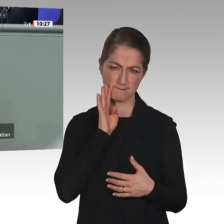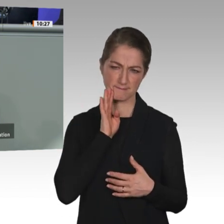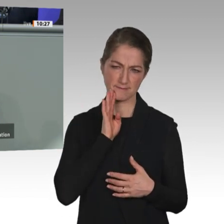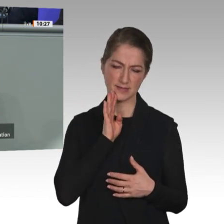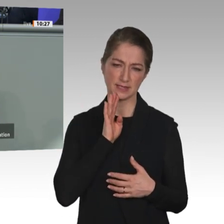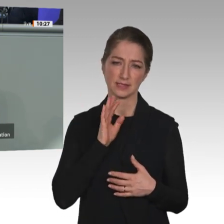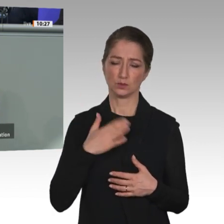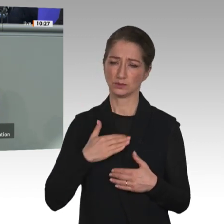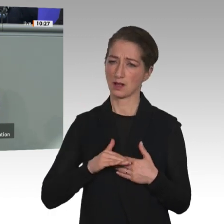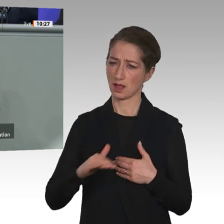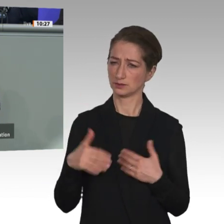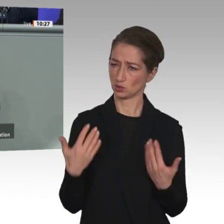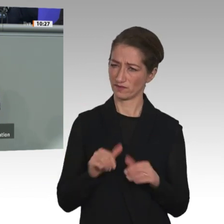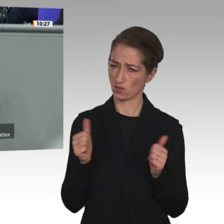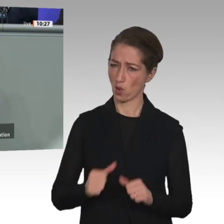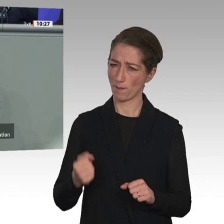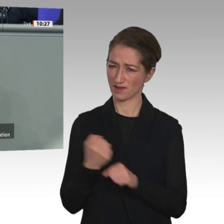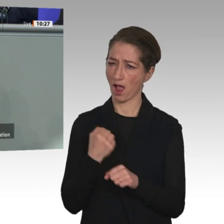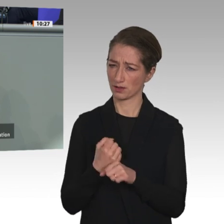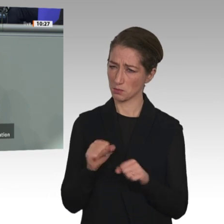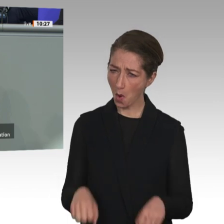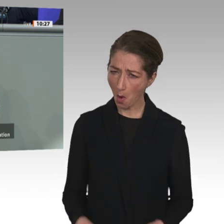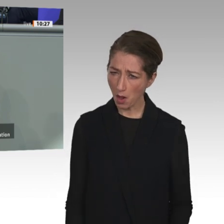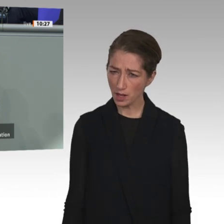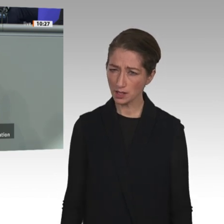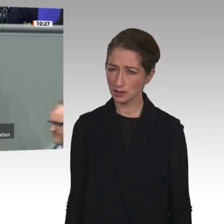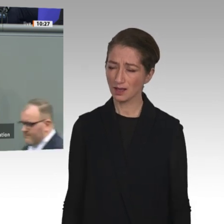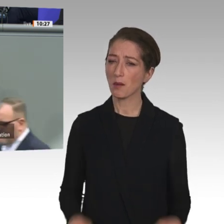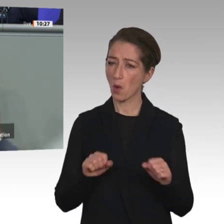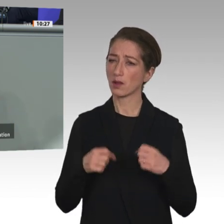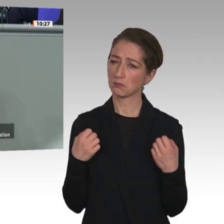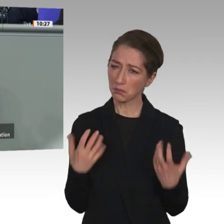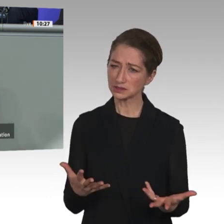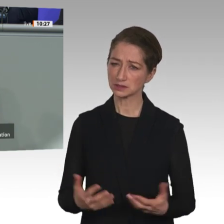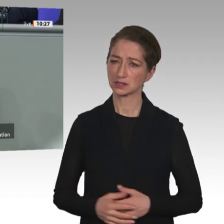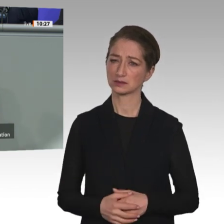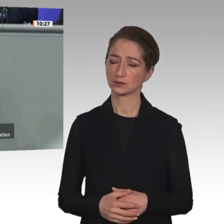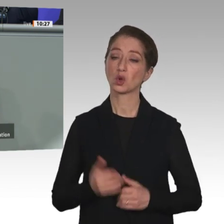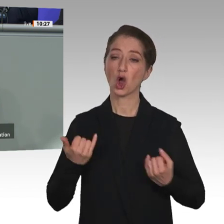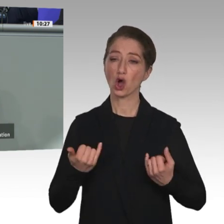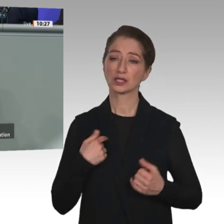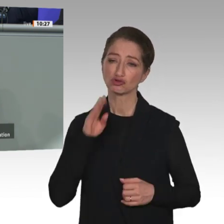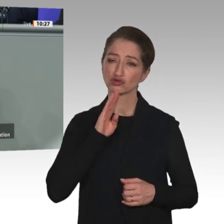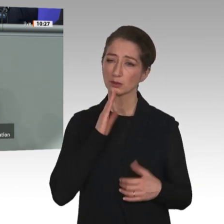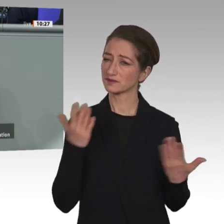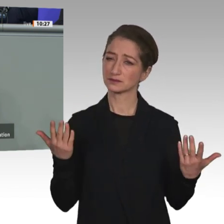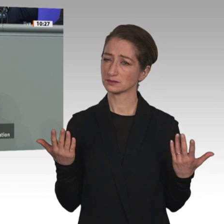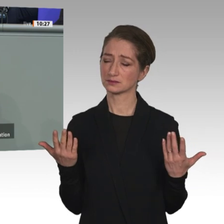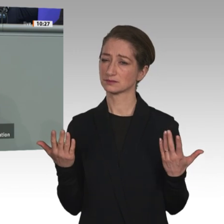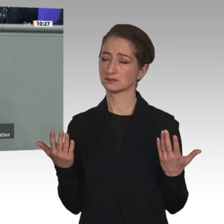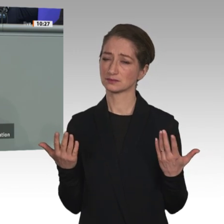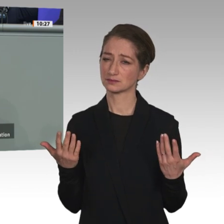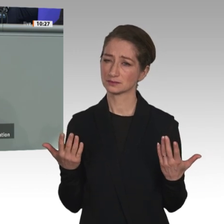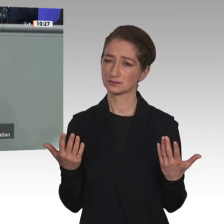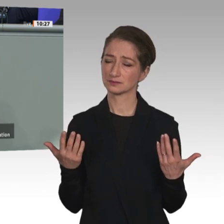in unserem Land eine solche Tat möglich ist. Und ich schäme mich heute für das, was ich aus den